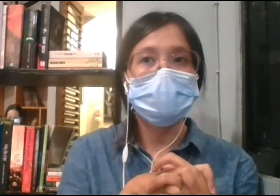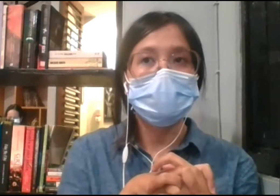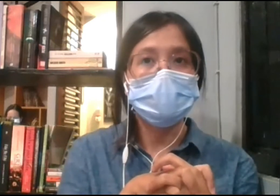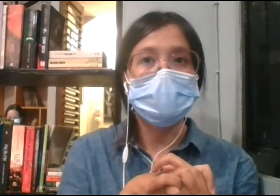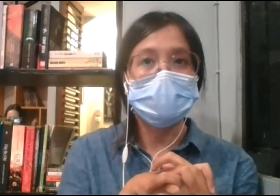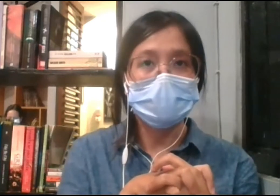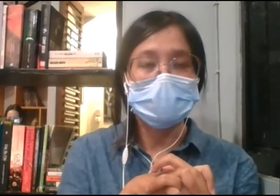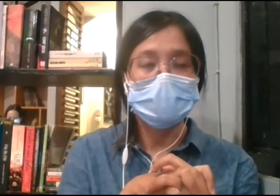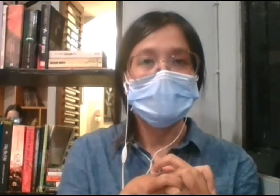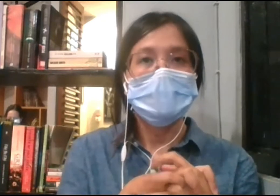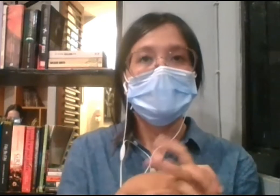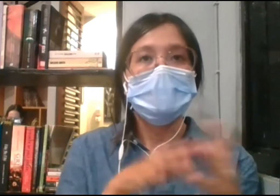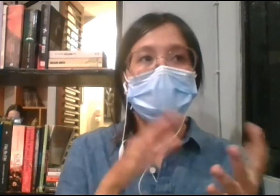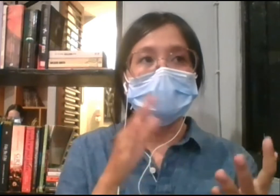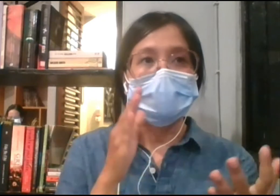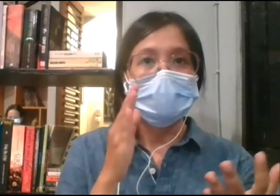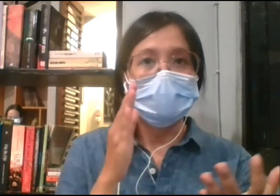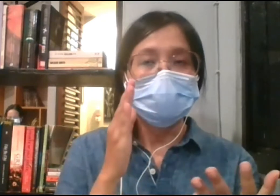mau menulis tentang